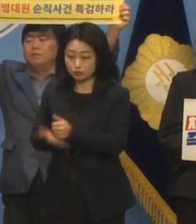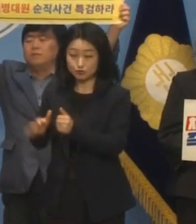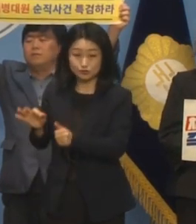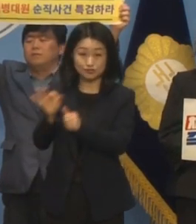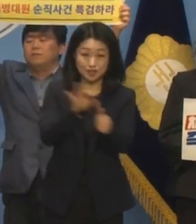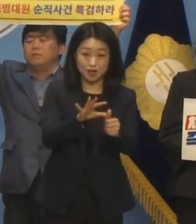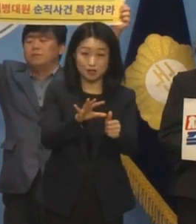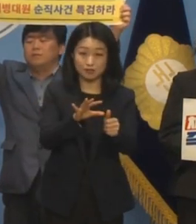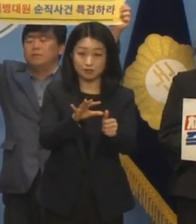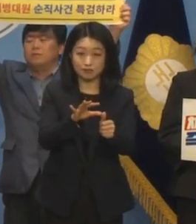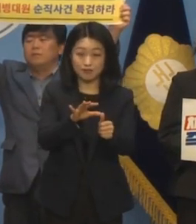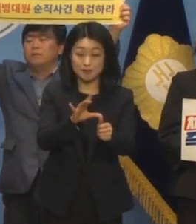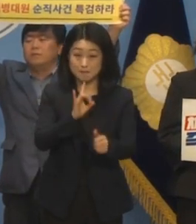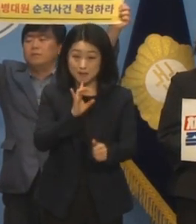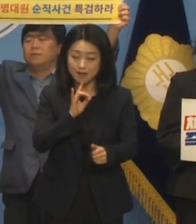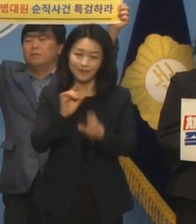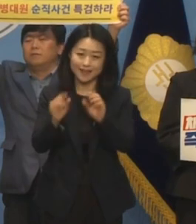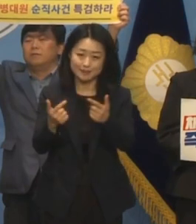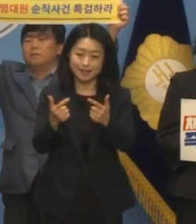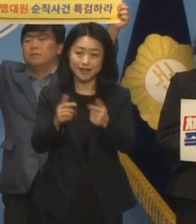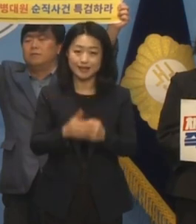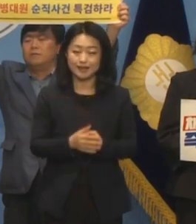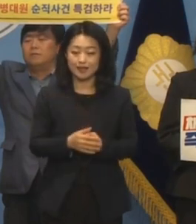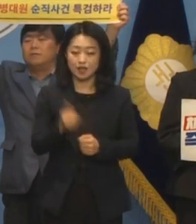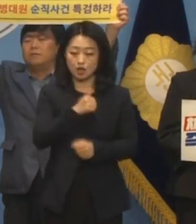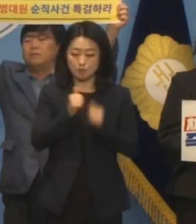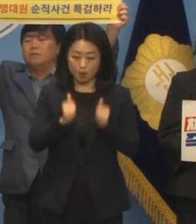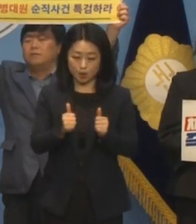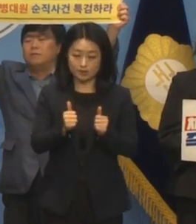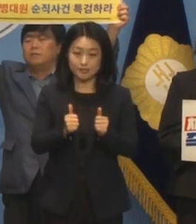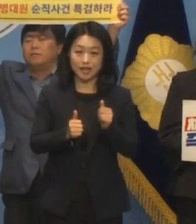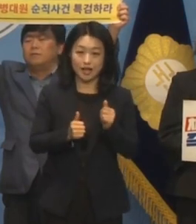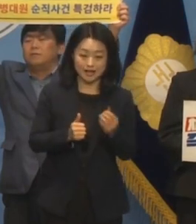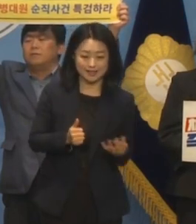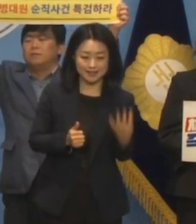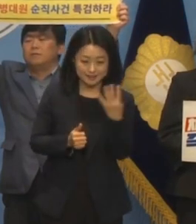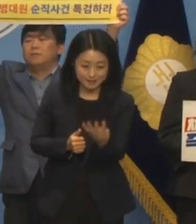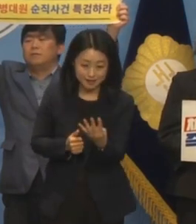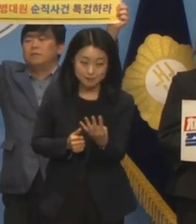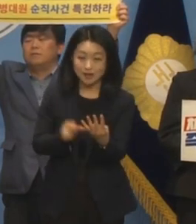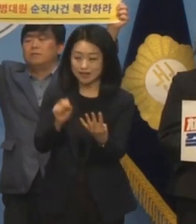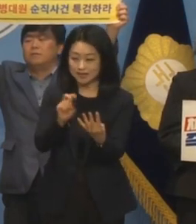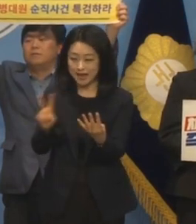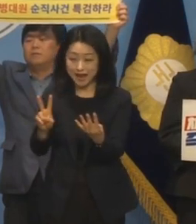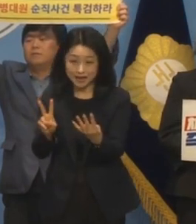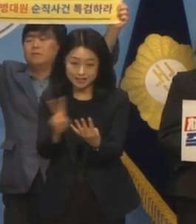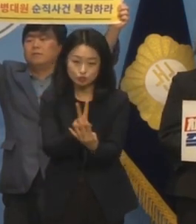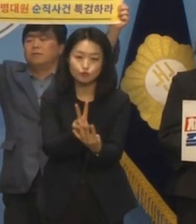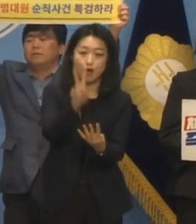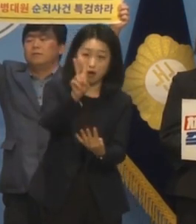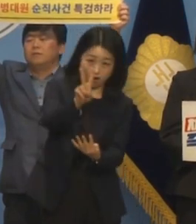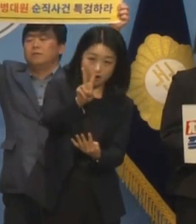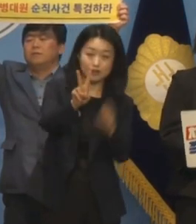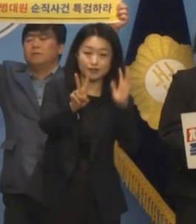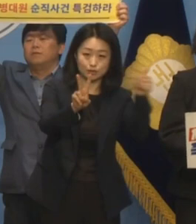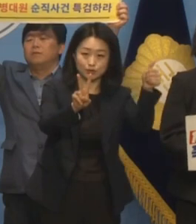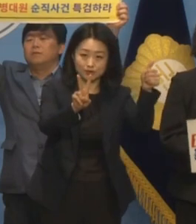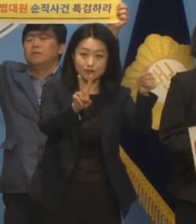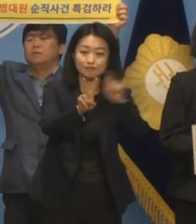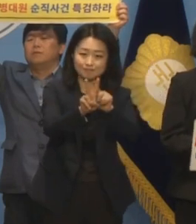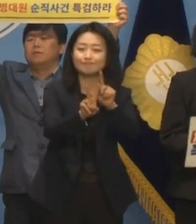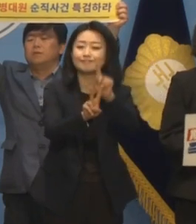주장은 맞지가 않습니다. 대한변협이 4명 추천하면 야당이 2명 추리고 대통령이 1명을 선택하는 구조입니다.